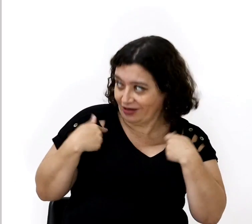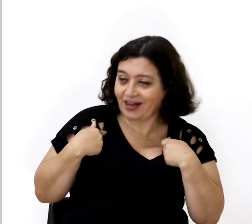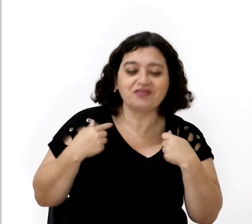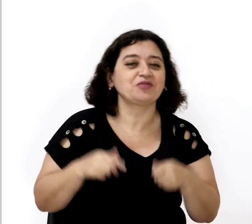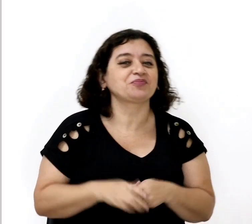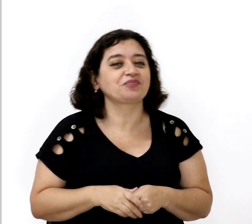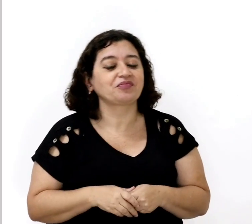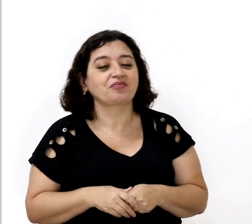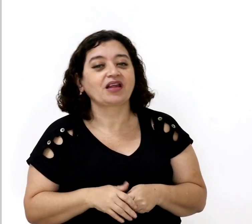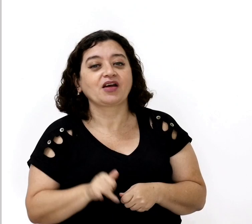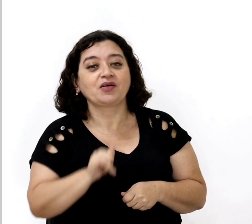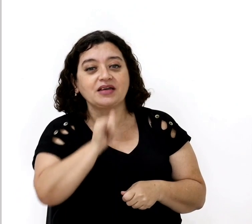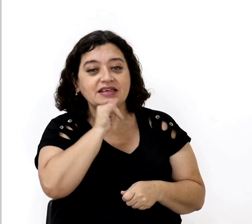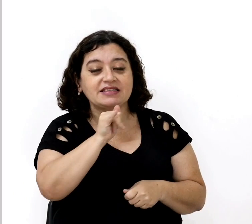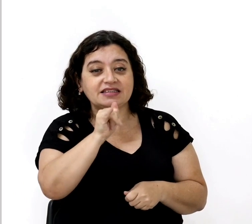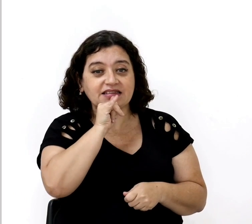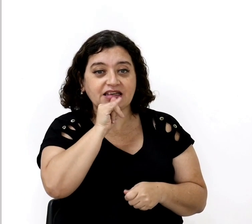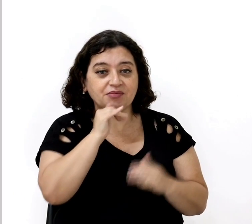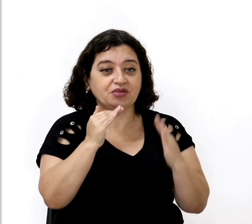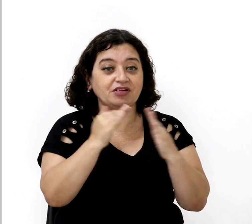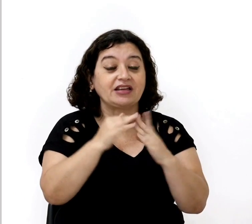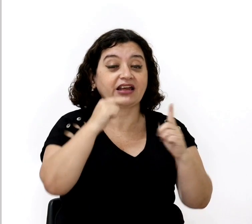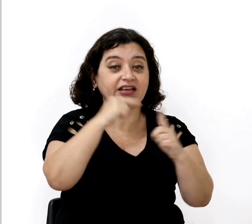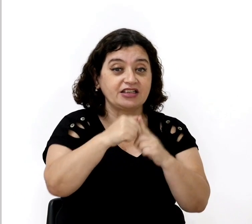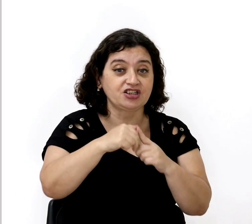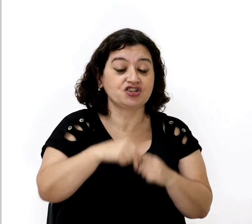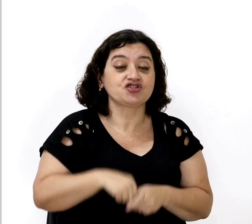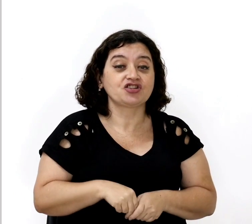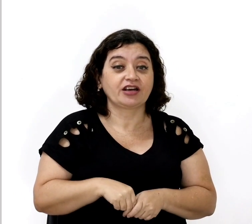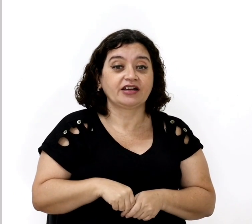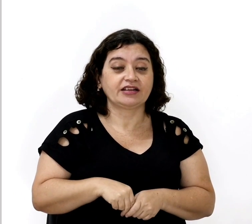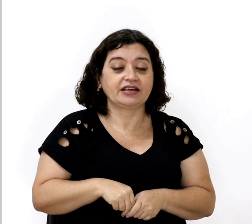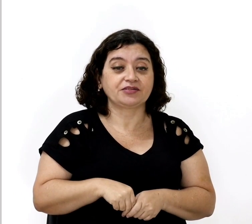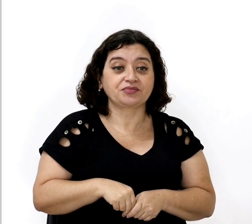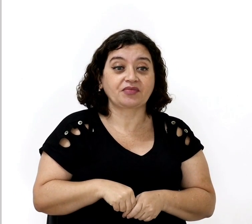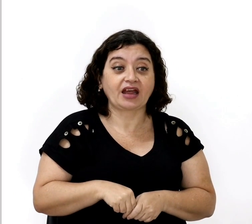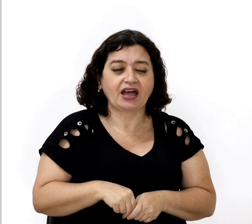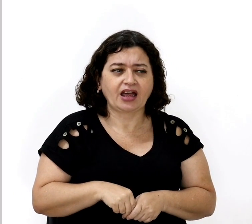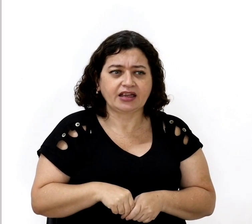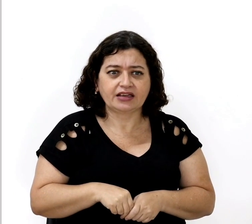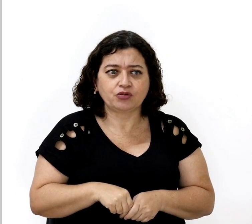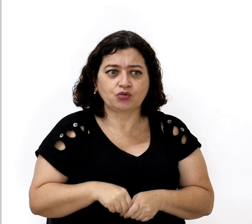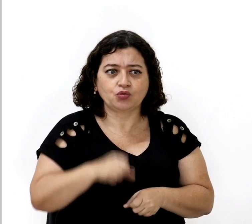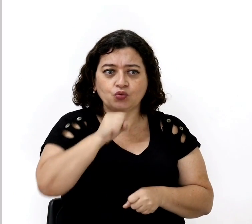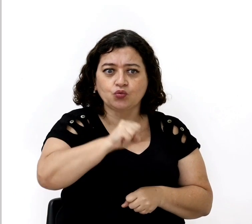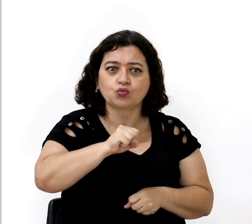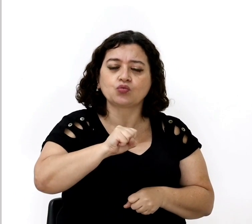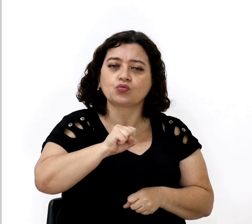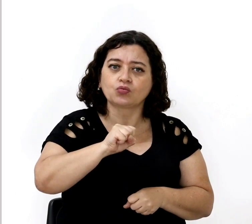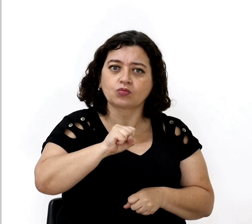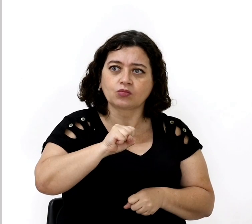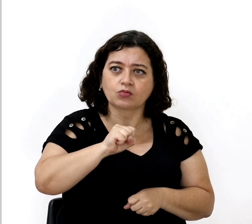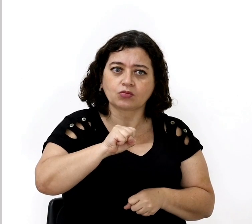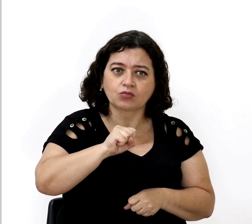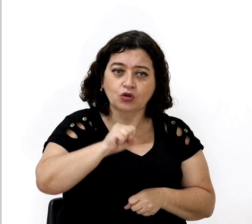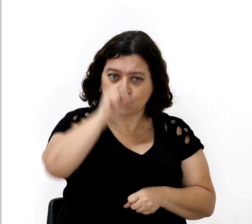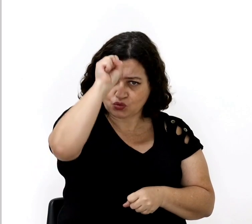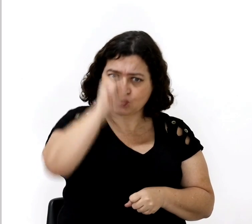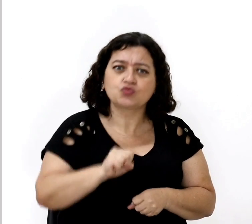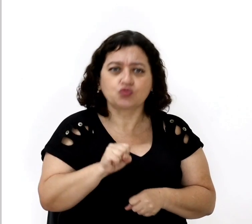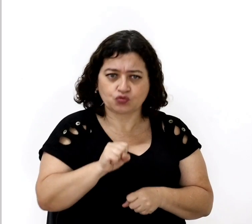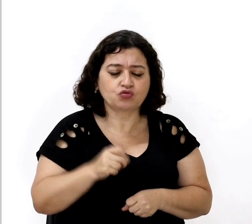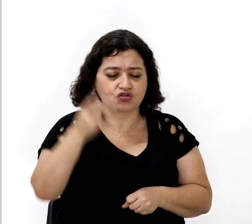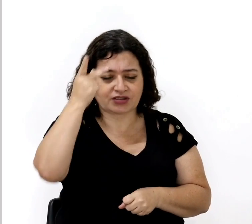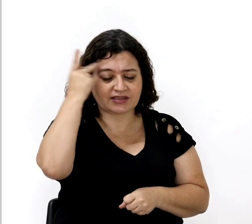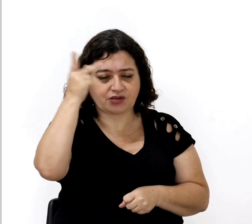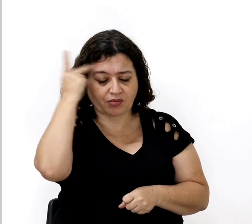precisar, tá? Um exemplo de uma igreja da Zona Norte. A gente vai encerrar mesmo. Da Zona Sul de São Paulo, que os irmãos ali, que eram